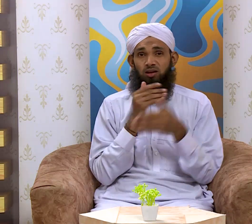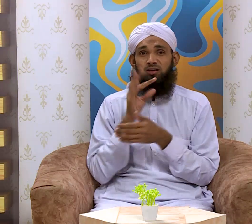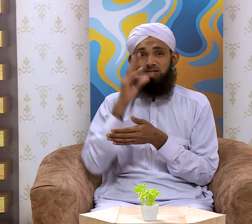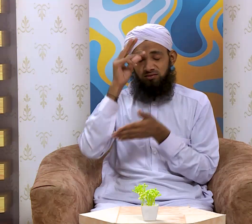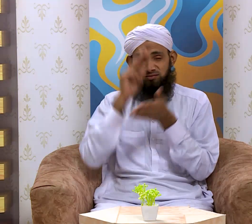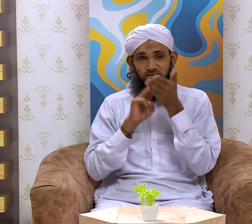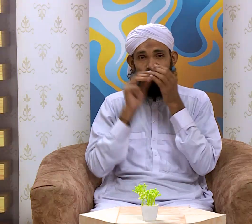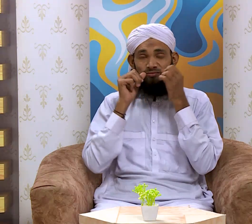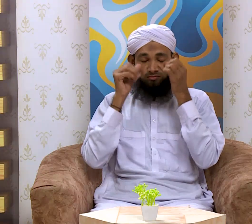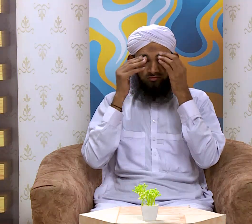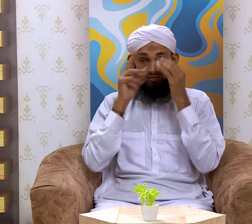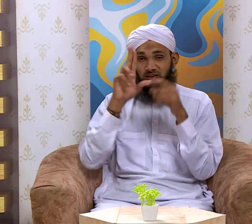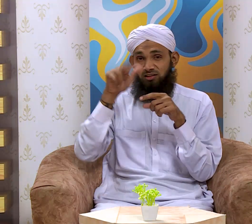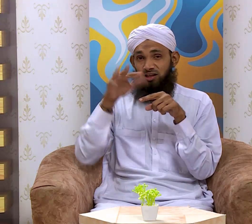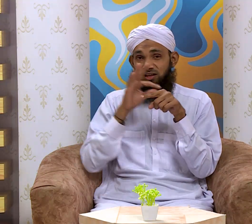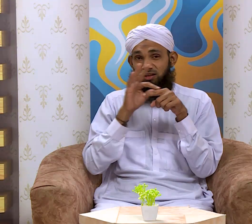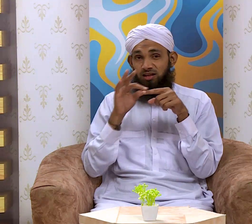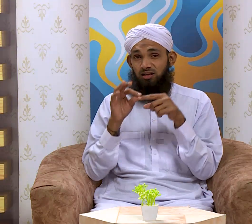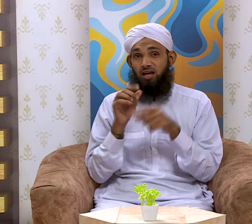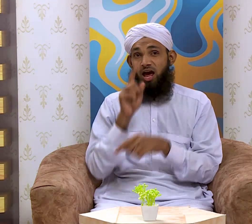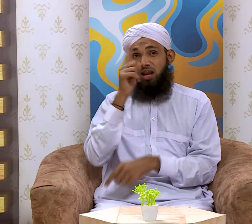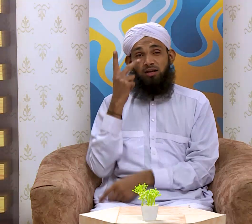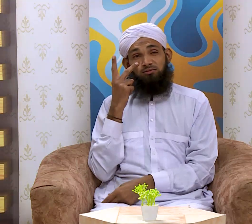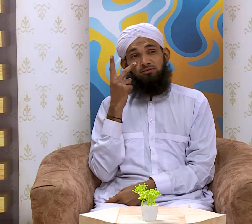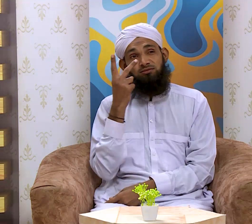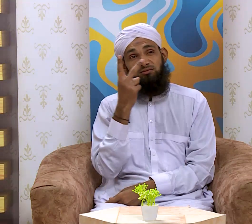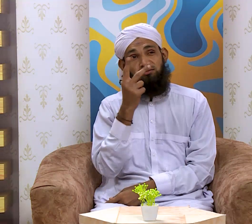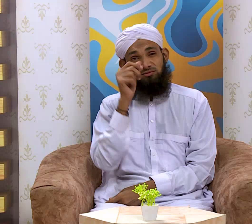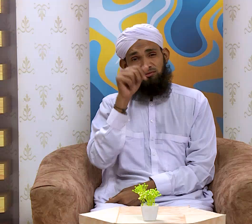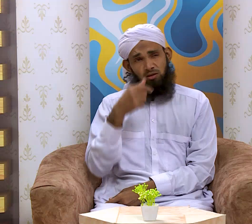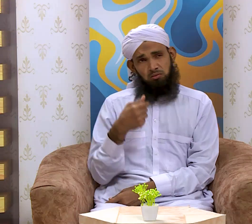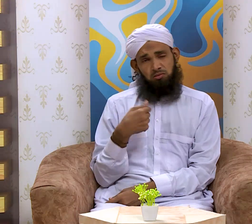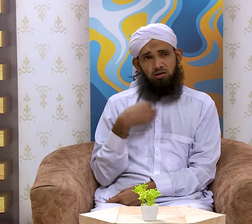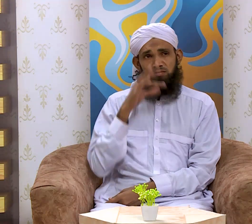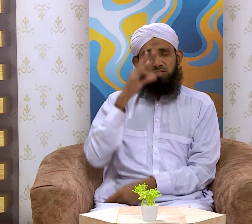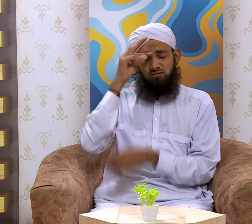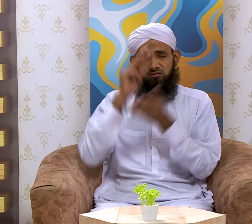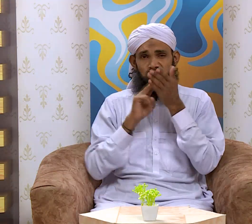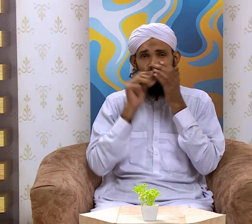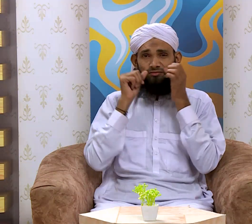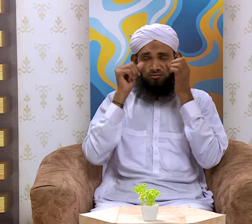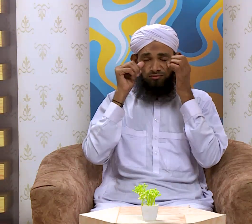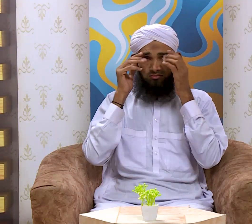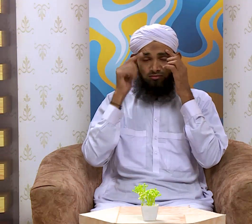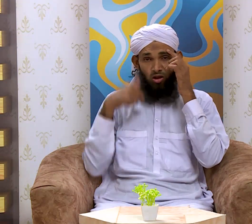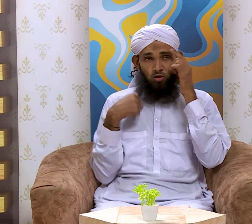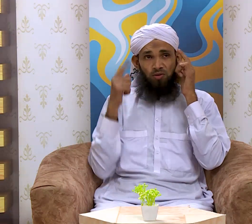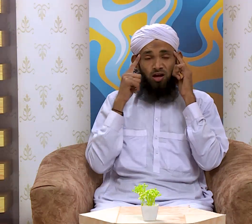بہترین صورت میں دیکھا، یعنی اس وقت میری اپنی صورت بہت اچھی تھی، نہ کہ خدا کی، جیسے کہا جاتا ہے